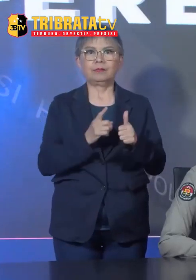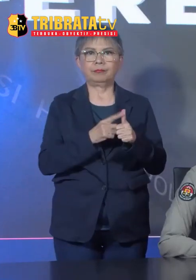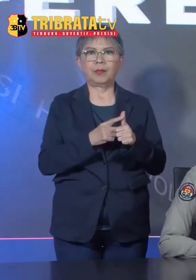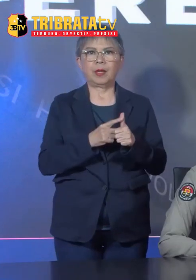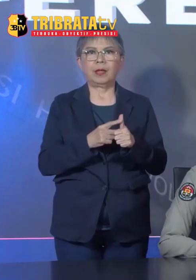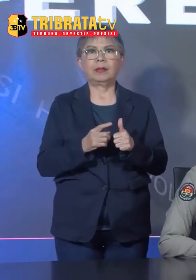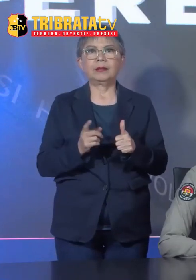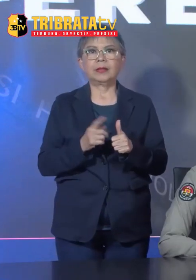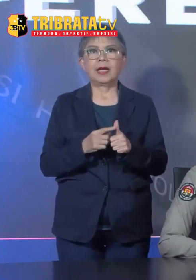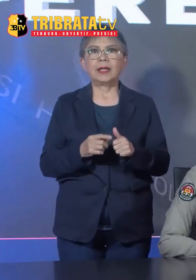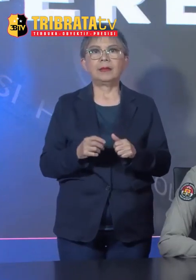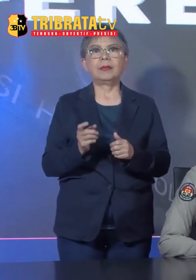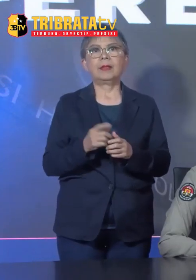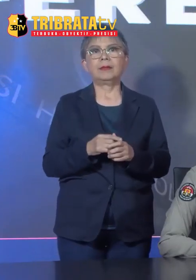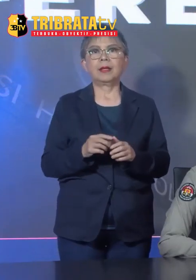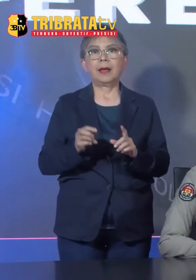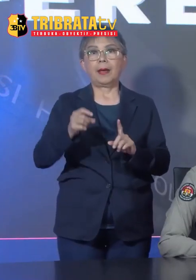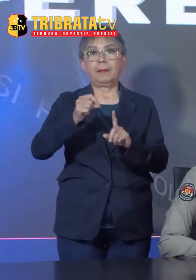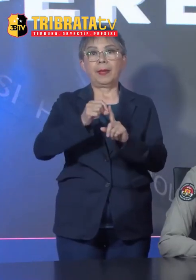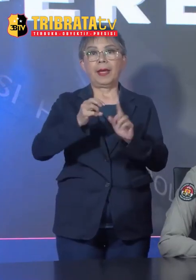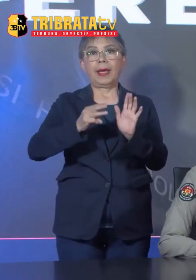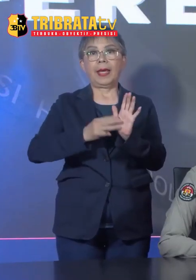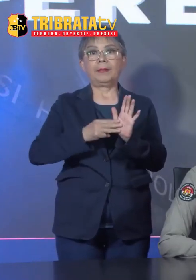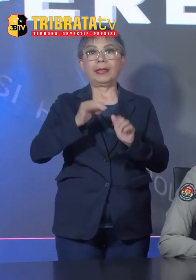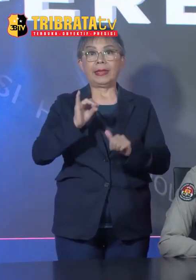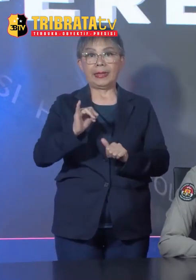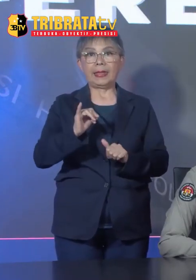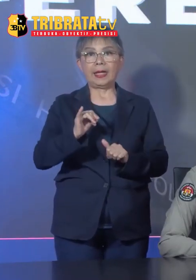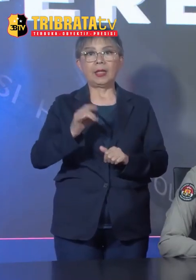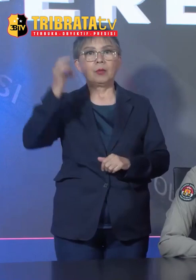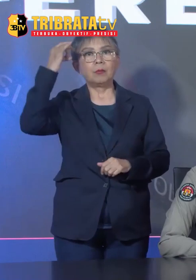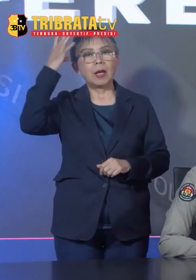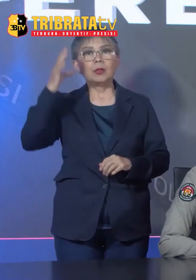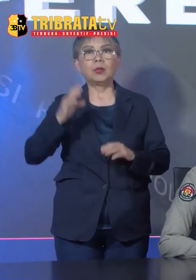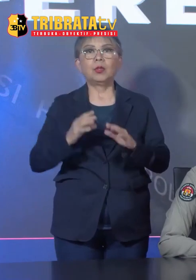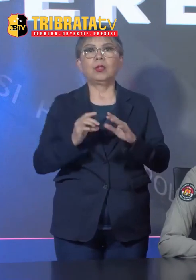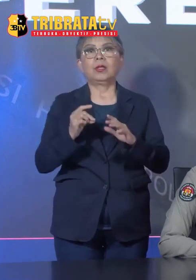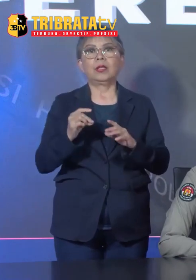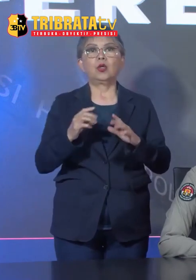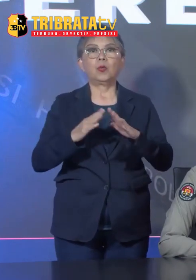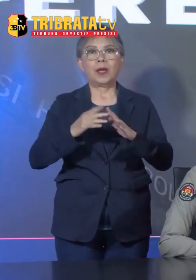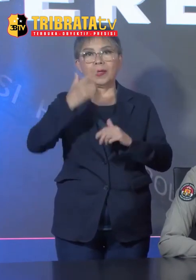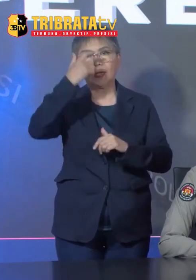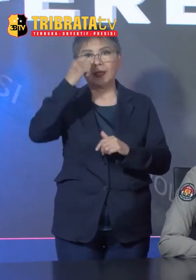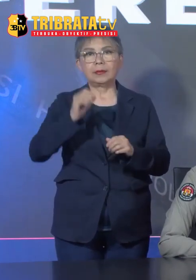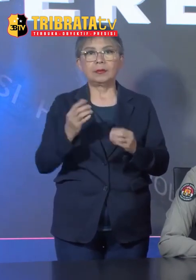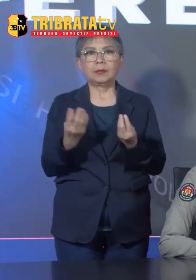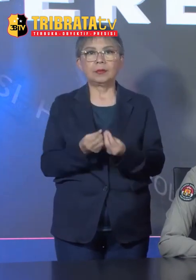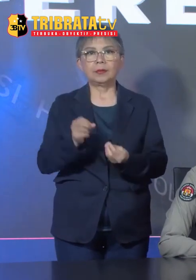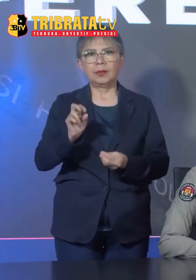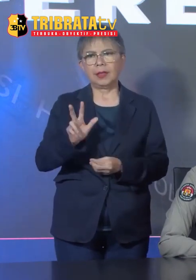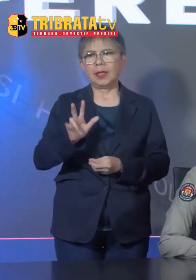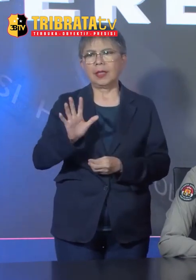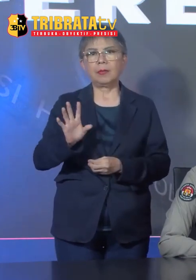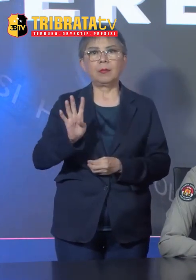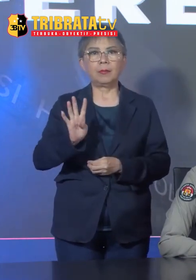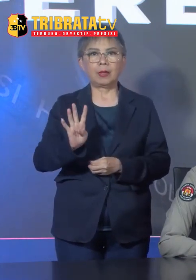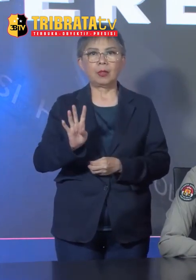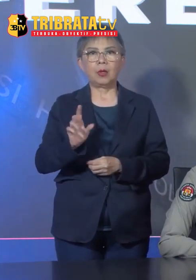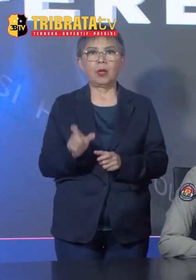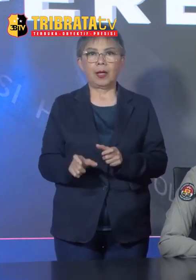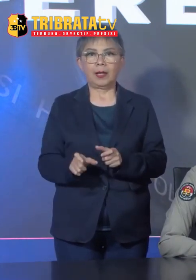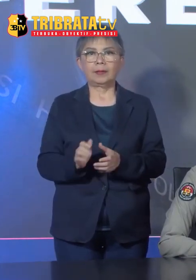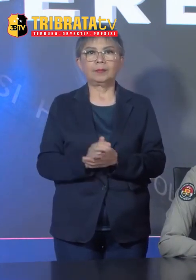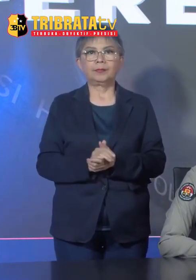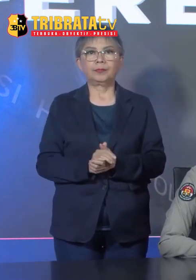sebagai pekerja migran legal atau PMI atau pembantu rumah tangga sebanyak 354